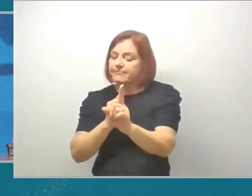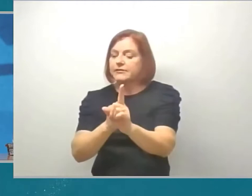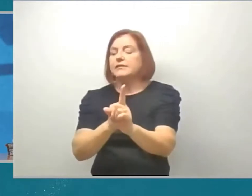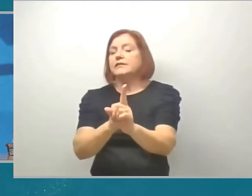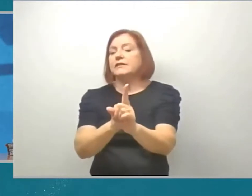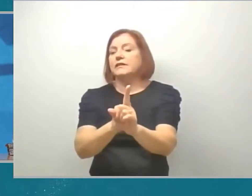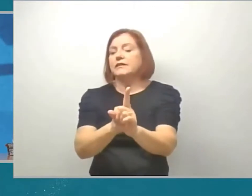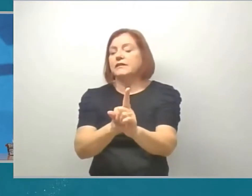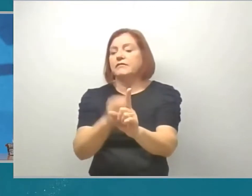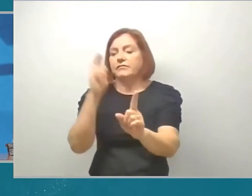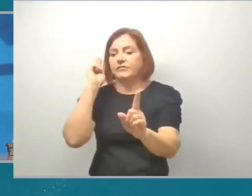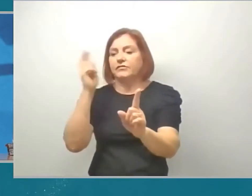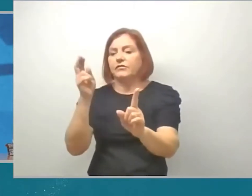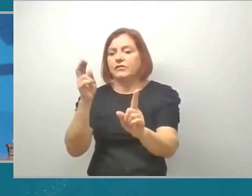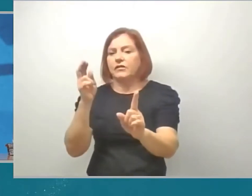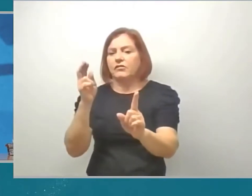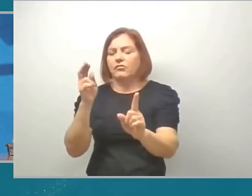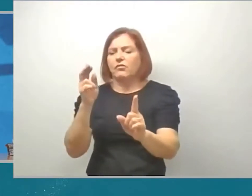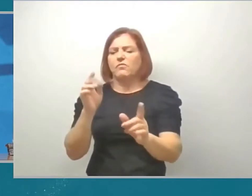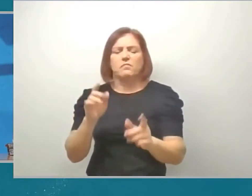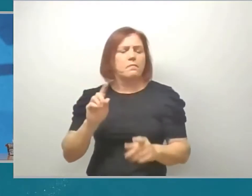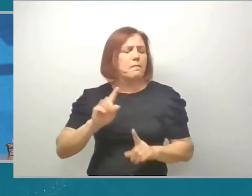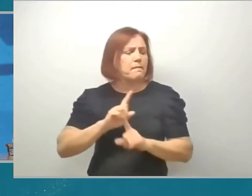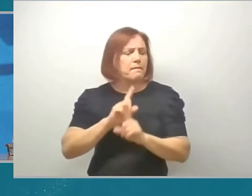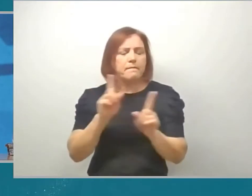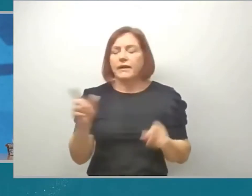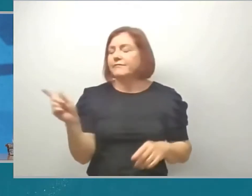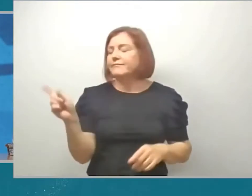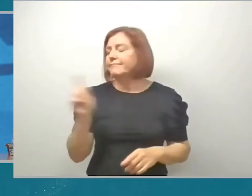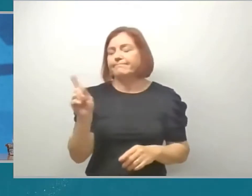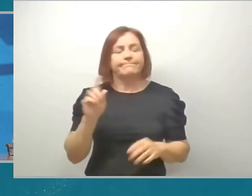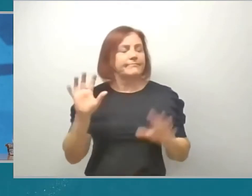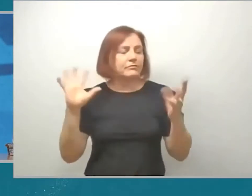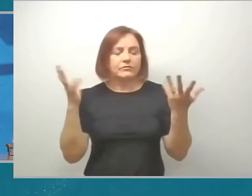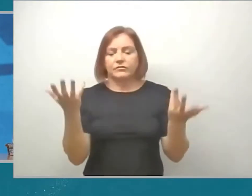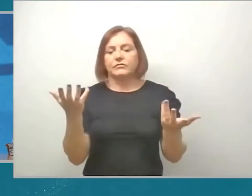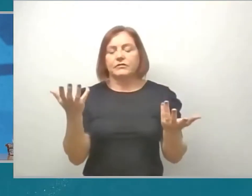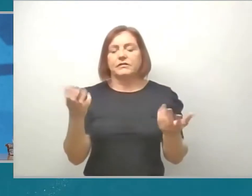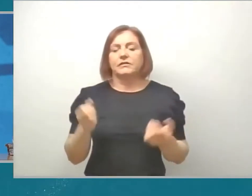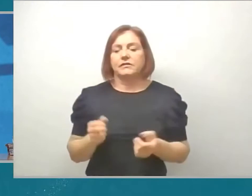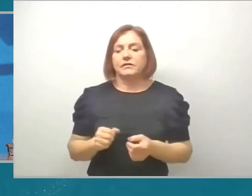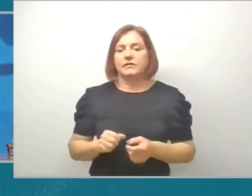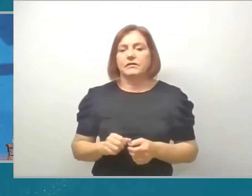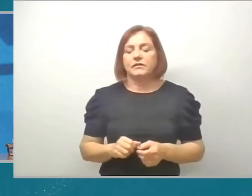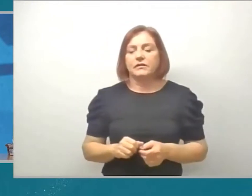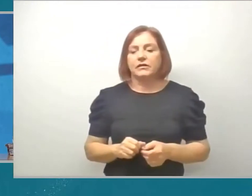discípulos. Ó Senhor Jesus, olha aqui em João capítulo 3,